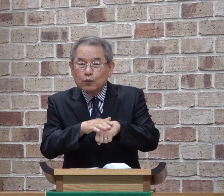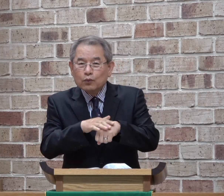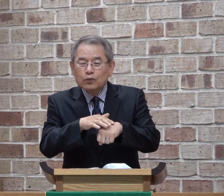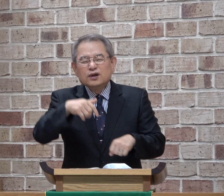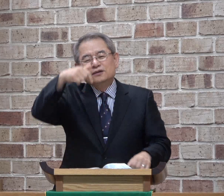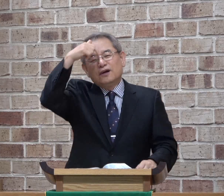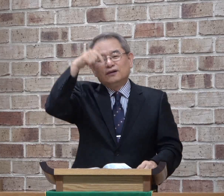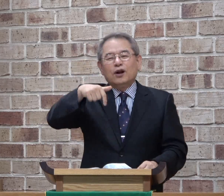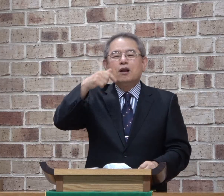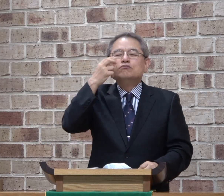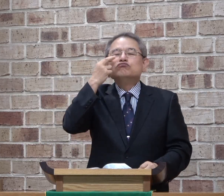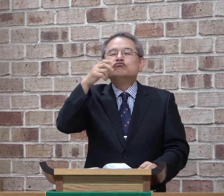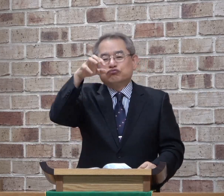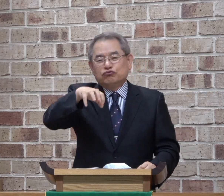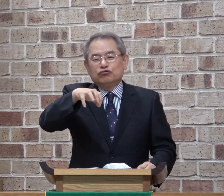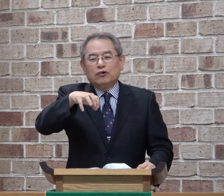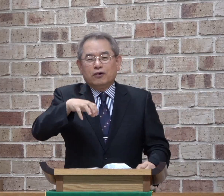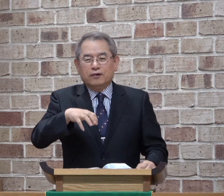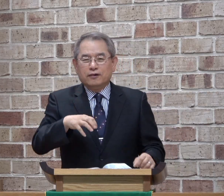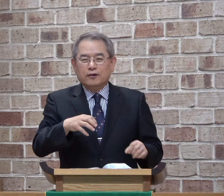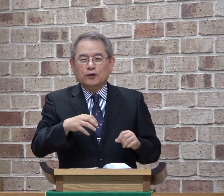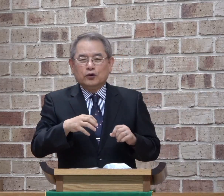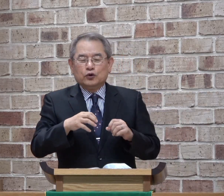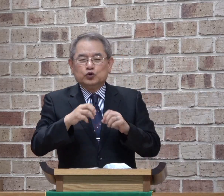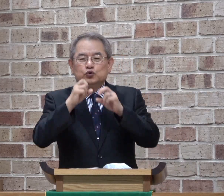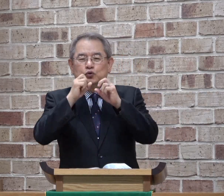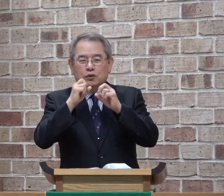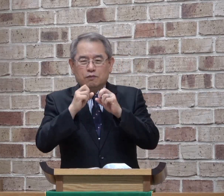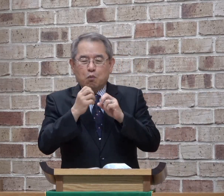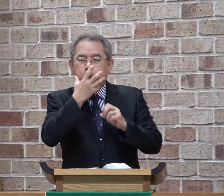어떻게 저런 게 생겨났을까요? 예전에 미국에서